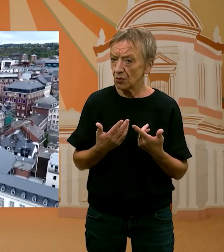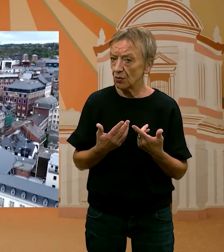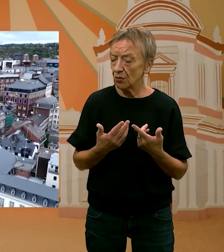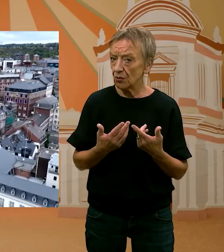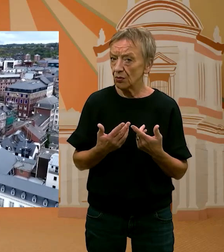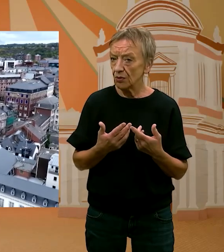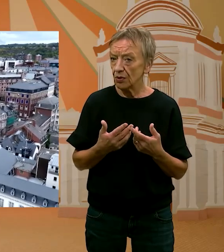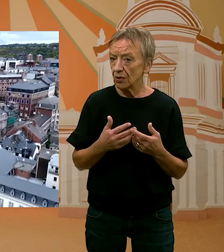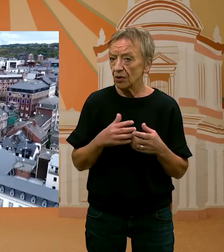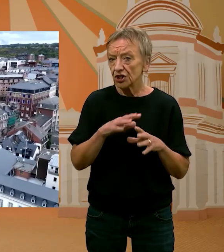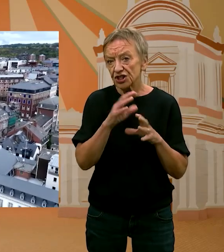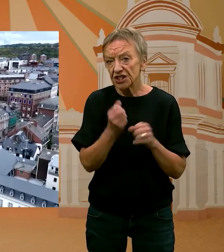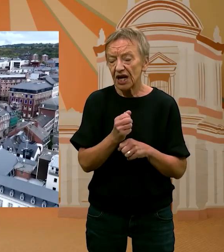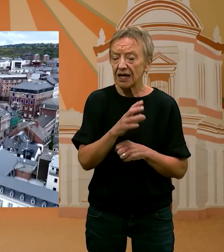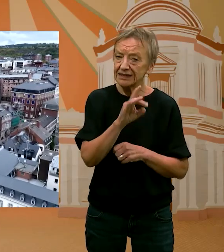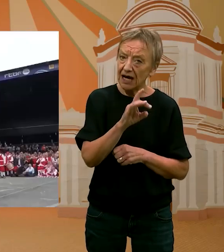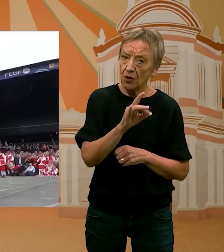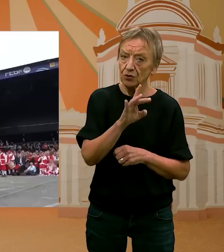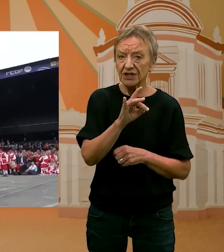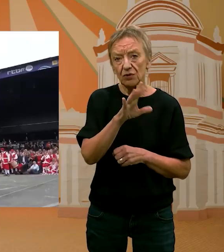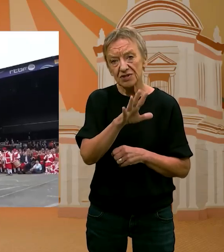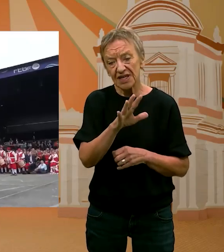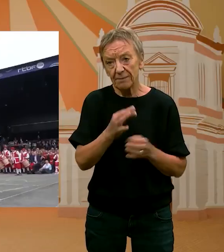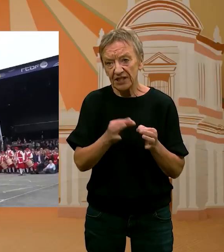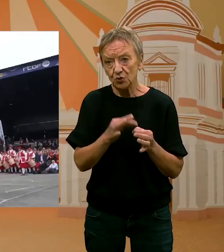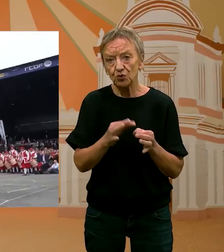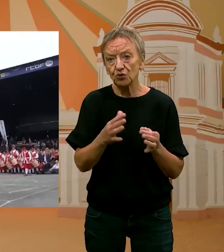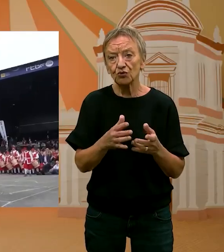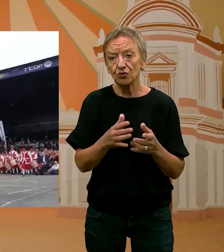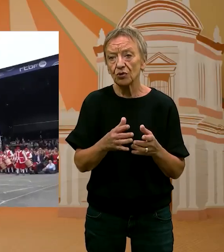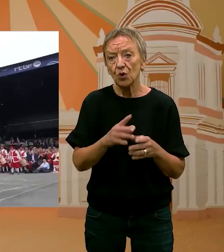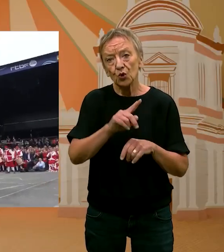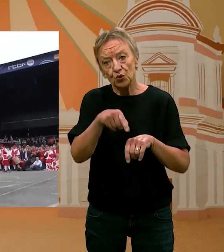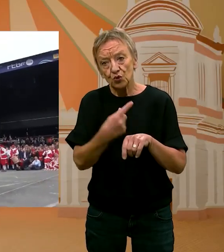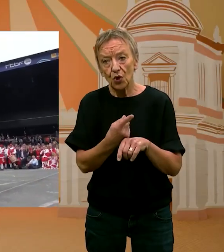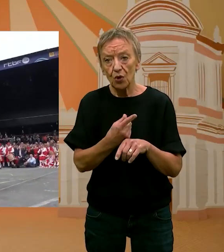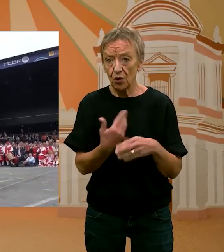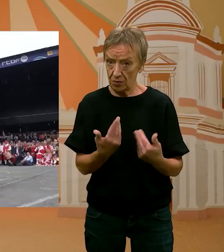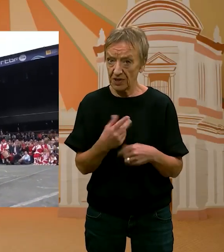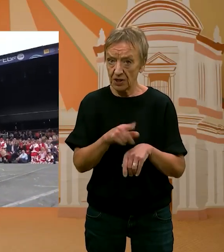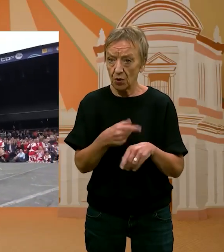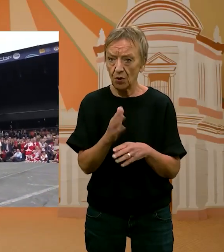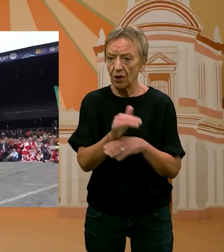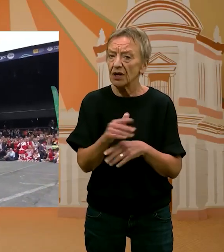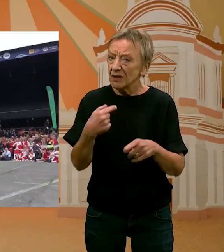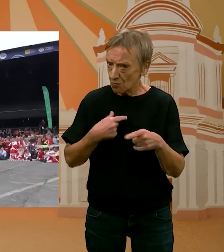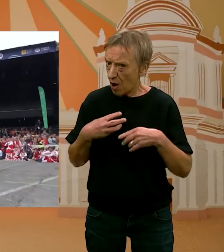fois l'heure. Mais là, oui, on a dépassé l'heure. Donc. Une année où on avait dépassé les 2 heures, hein, il me semble. Je ne sais pas dire. On